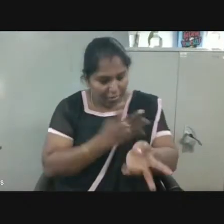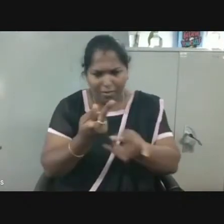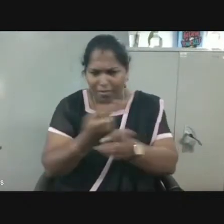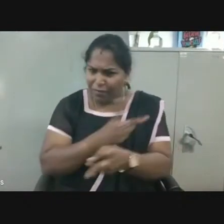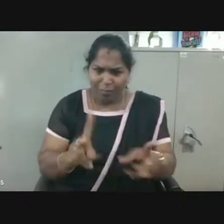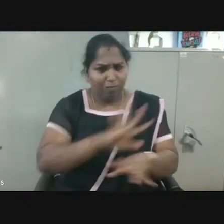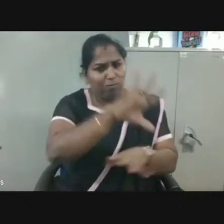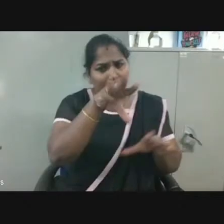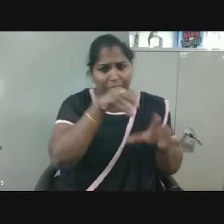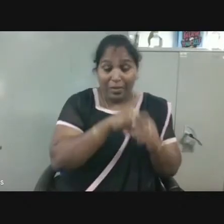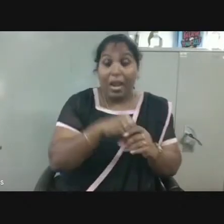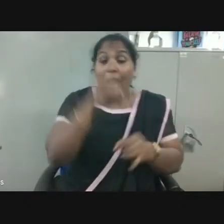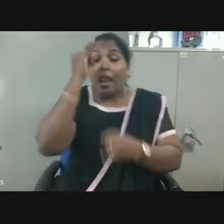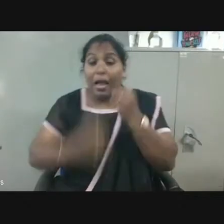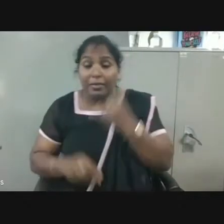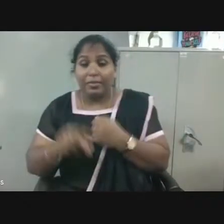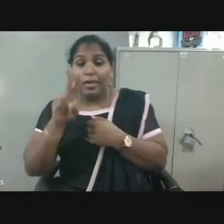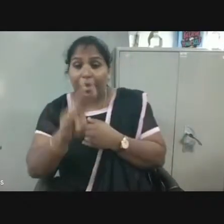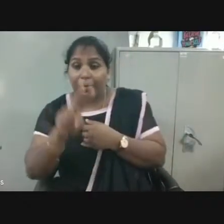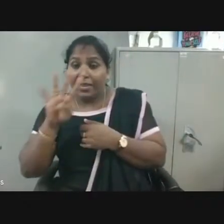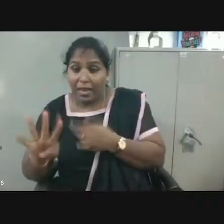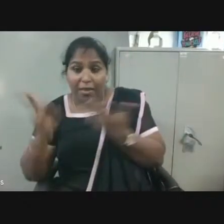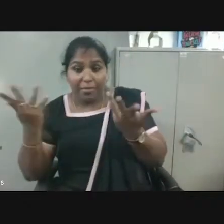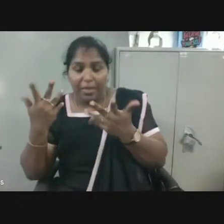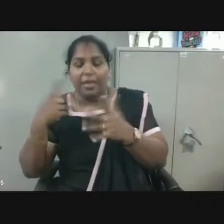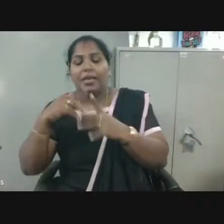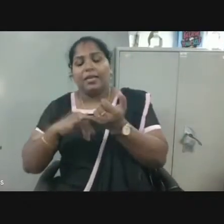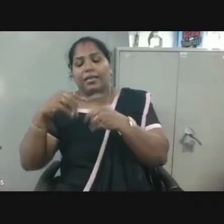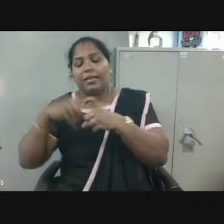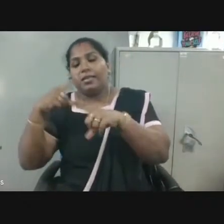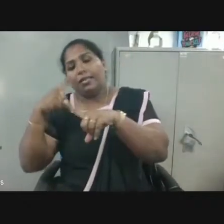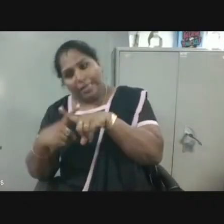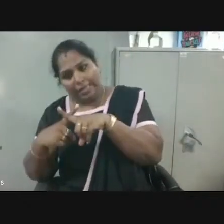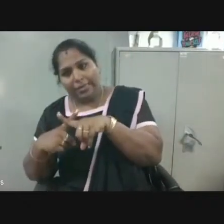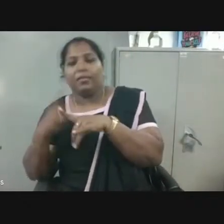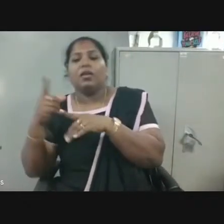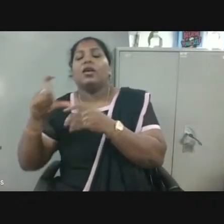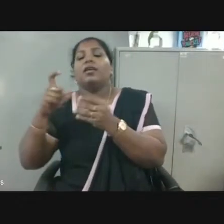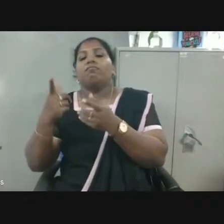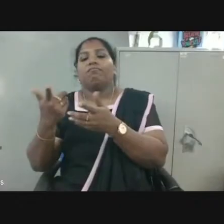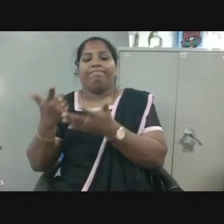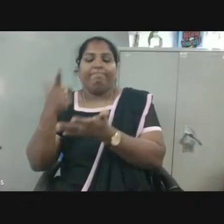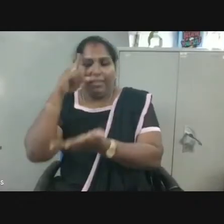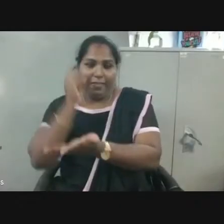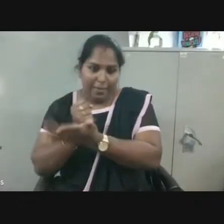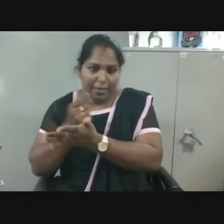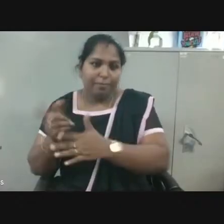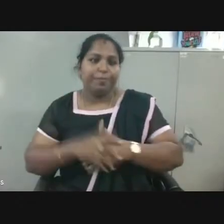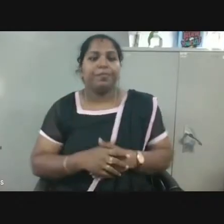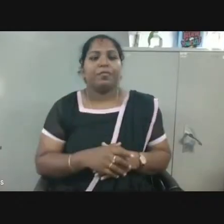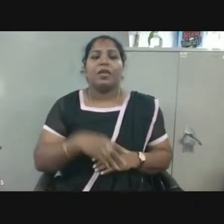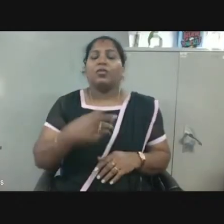അപ്പൊ ഇതെങ്ങനെയാണ് നമുക്കൊരു ജീൻ അല്ലെങ്കിൽ നമ്മുടെ ഈ ക്രോമസോമിനകത്തുള്ള ഒരു കേട് ഒരു രോഗമായി